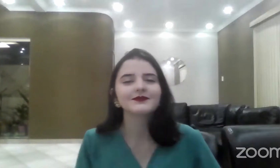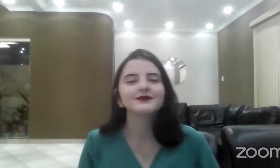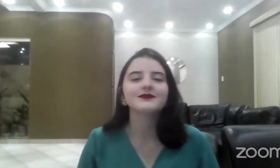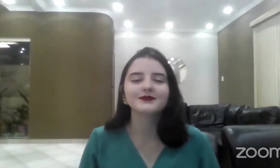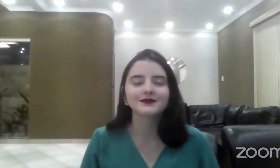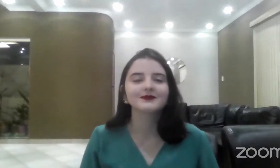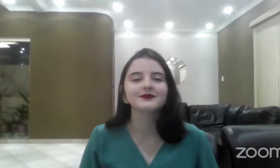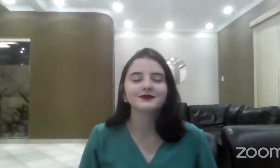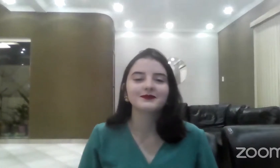Especial por quê?